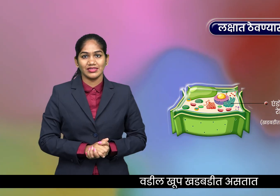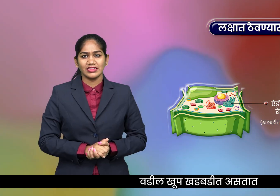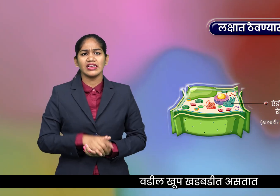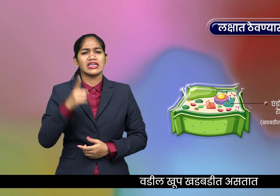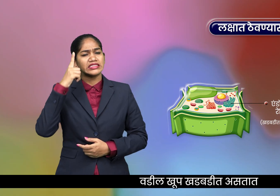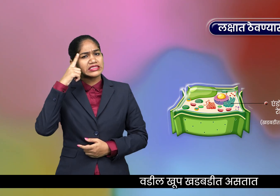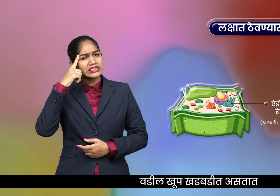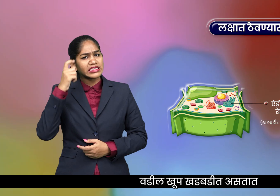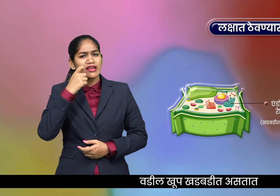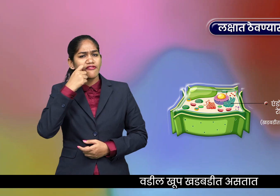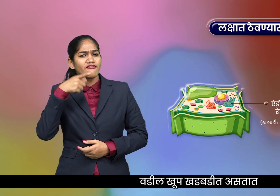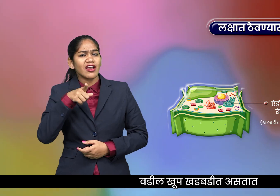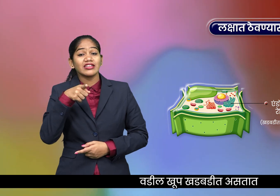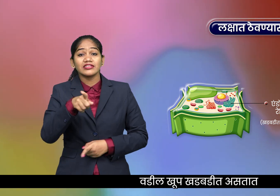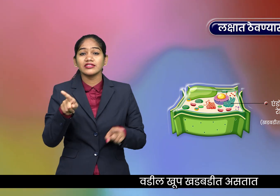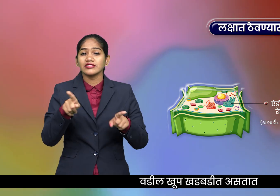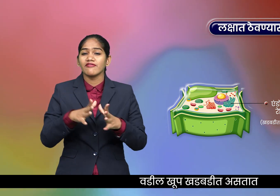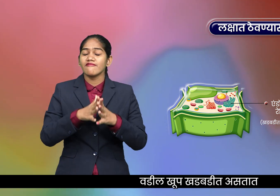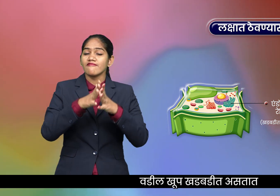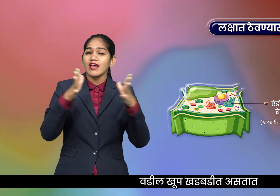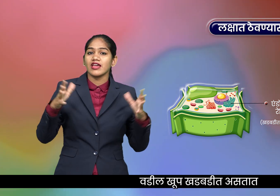वडील खूप खडबडीत असतात.